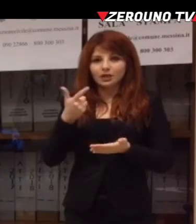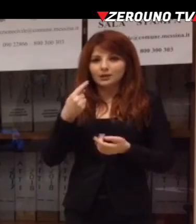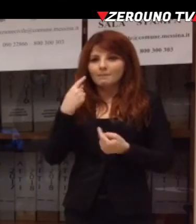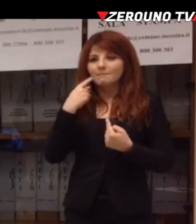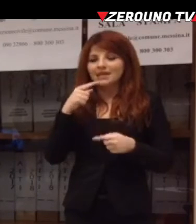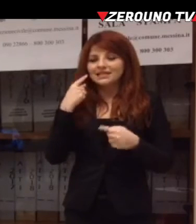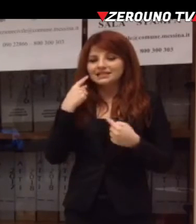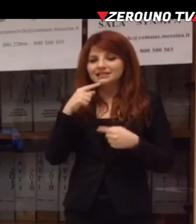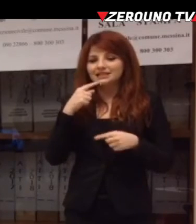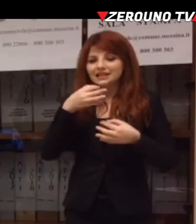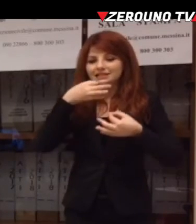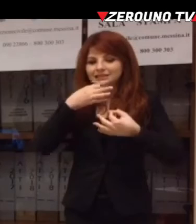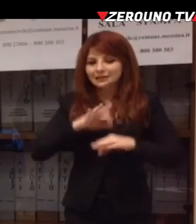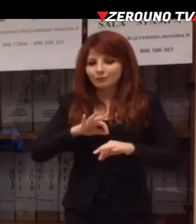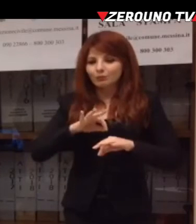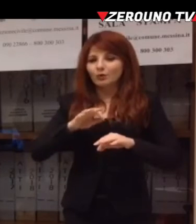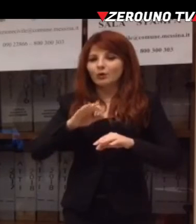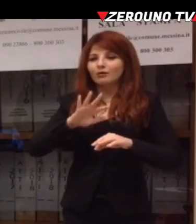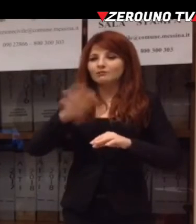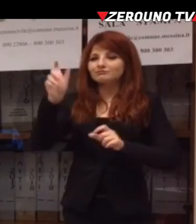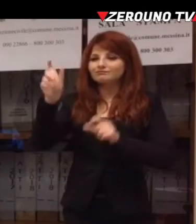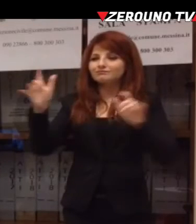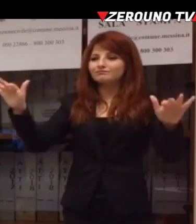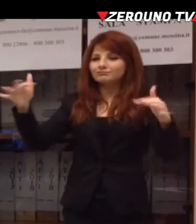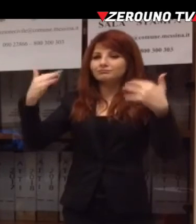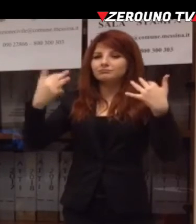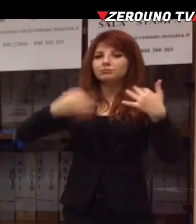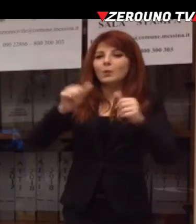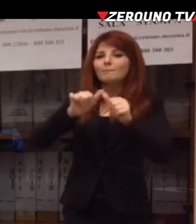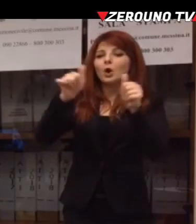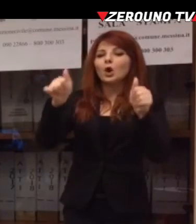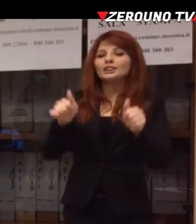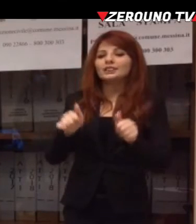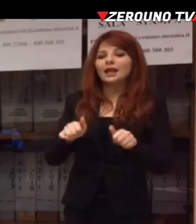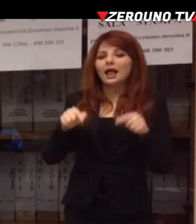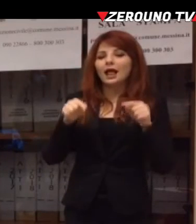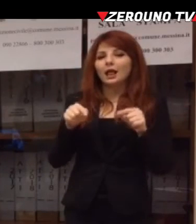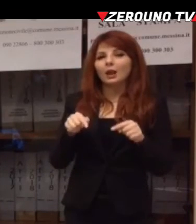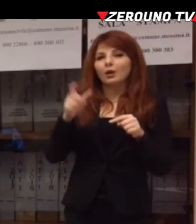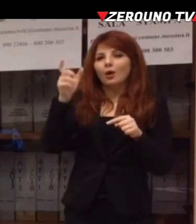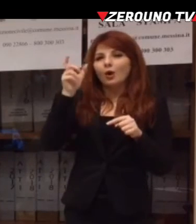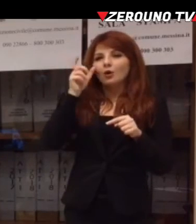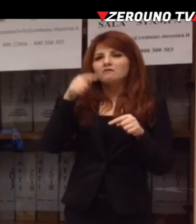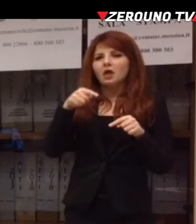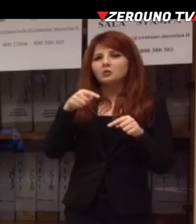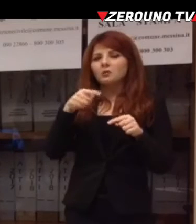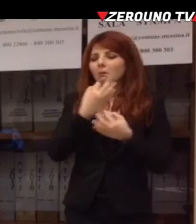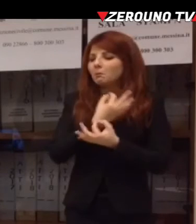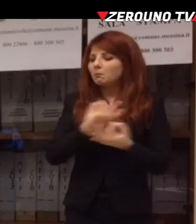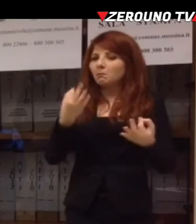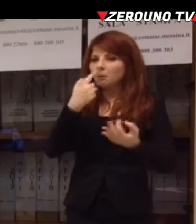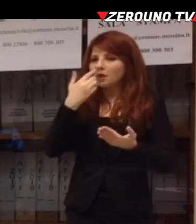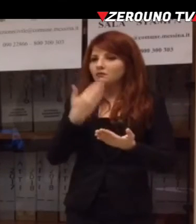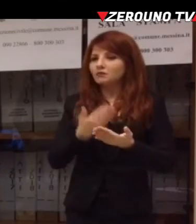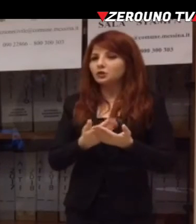come modello di buon governo anche in una fase emergenziale, Messina che